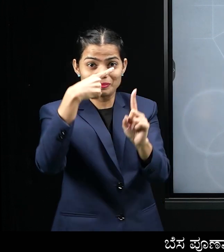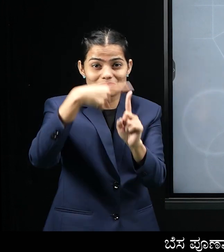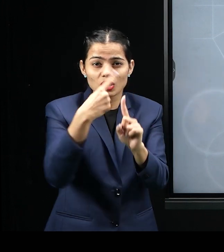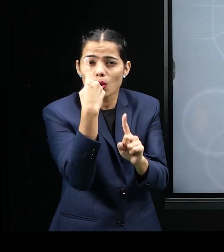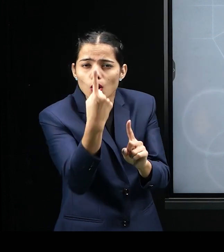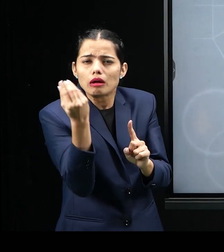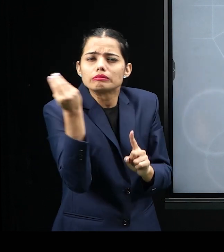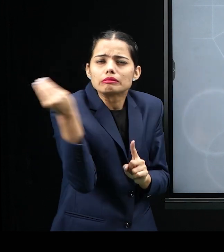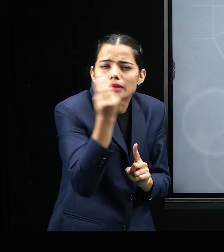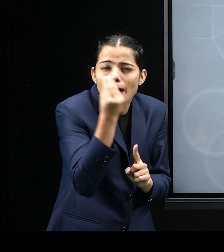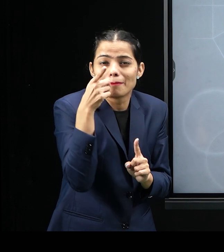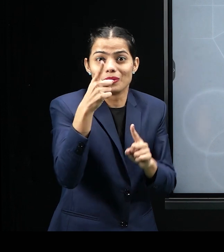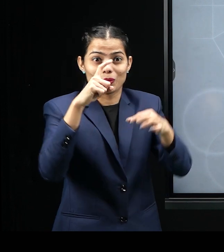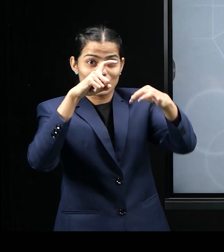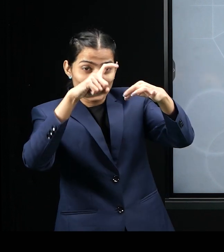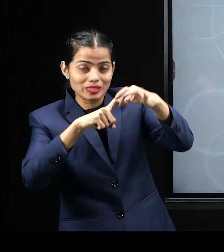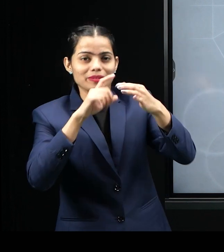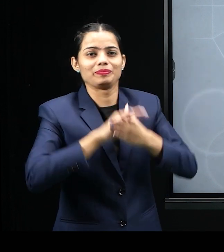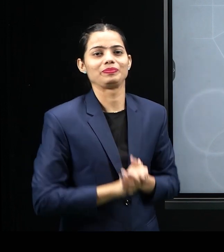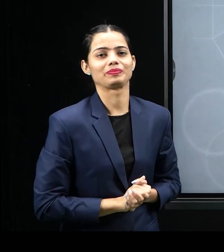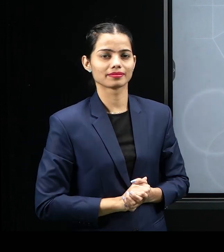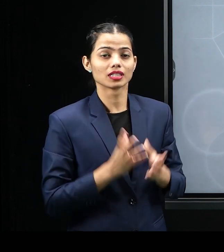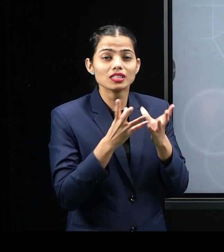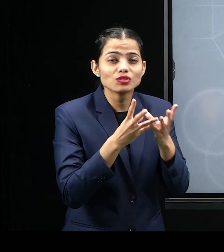4Q+1 ರೂಪವಾಗಿದೆ ಎಂದು ತೋರಿಸಿ. ಪರಿಹಾರ.